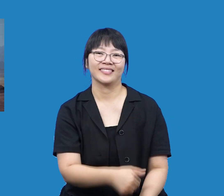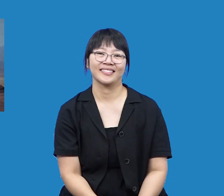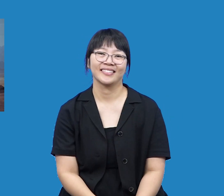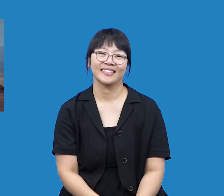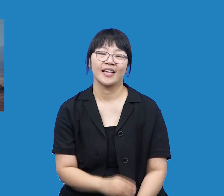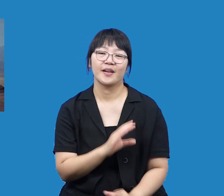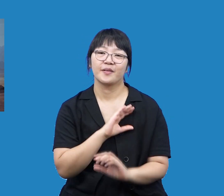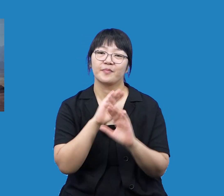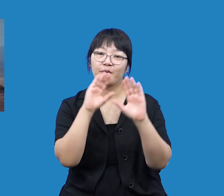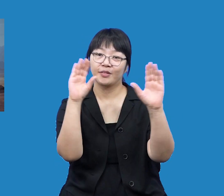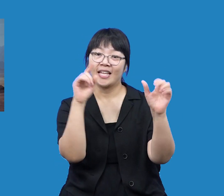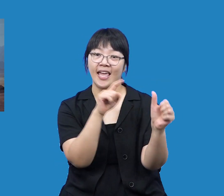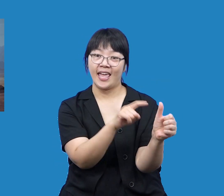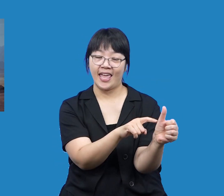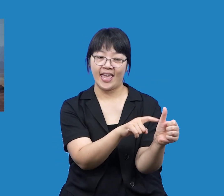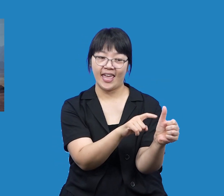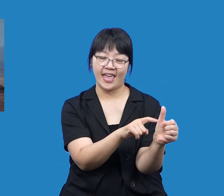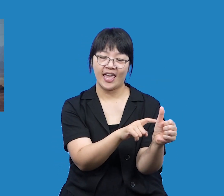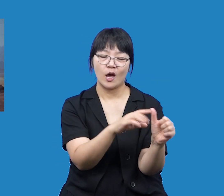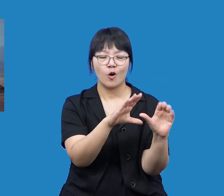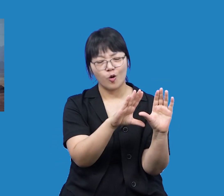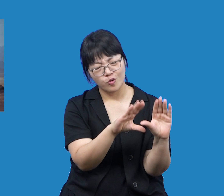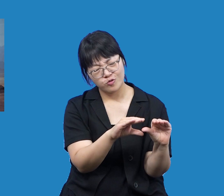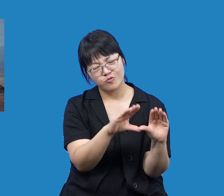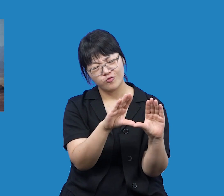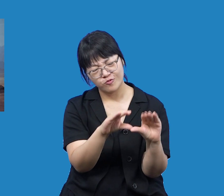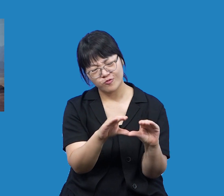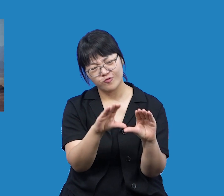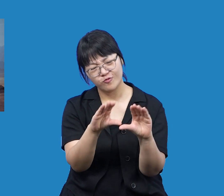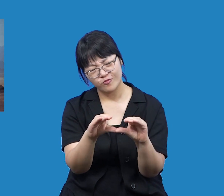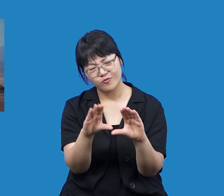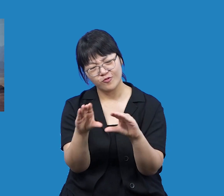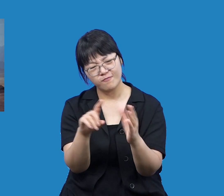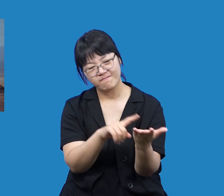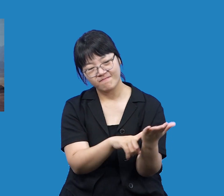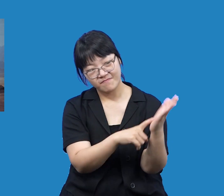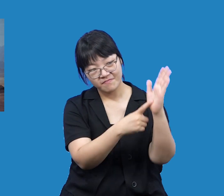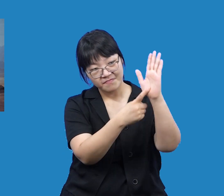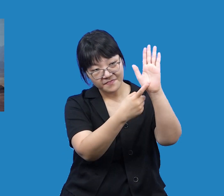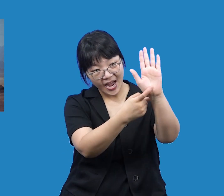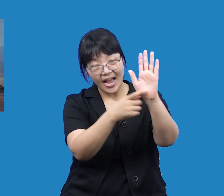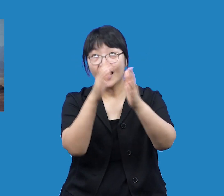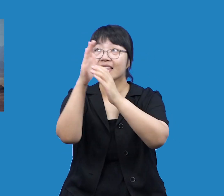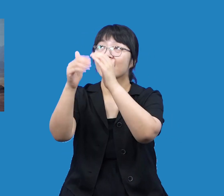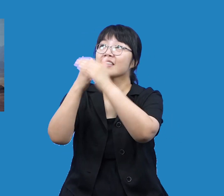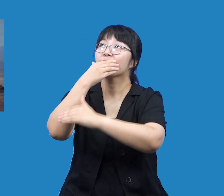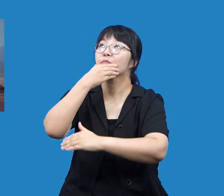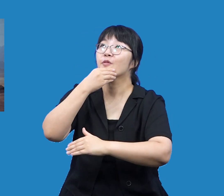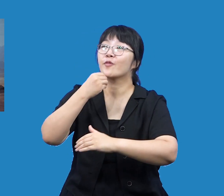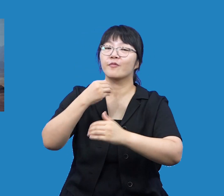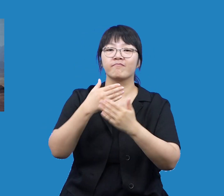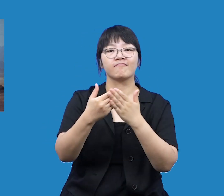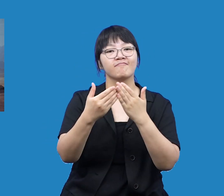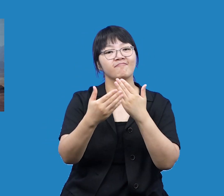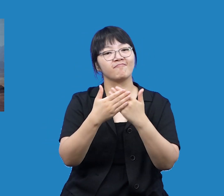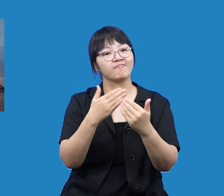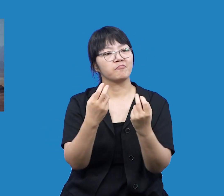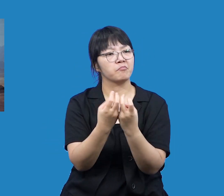자, 모세는 어떻게 그 온유함을 드러냈고 하나님의 복을 경험했을까요? 세